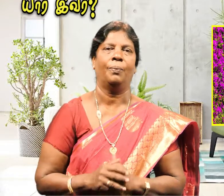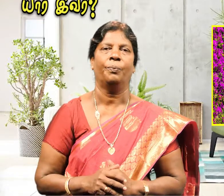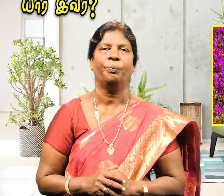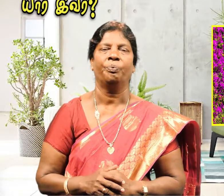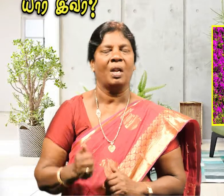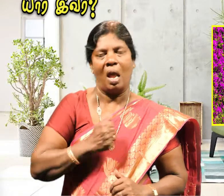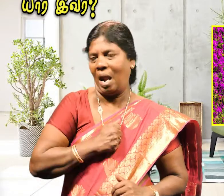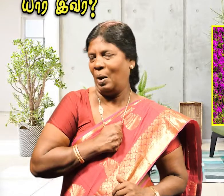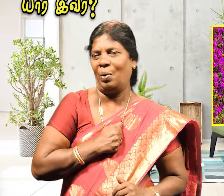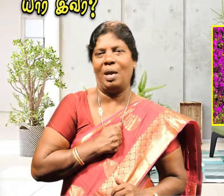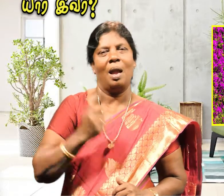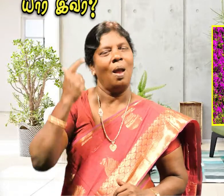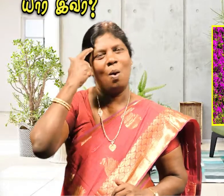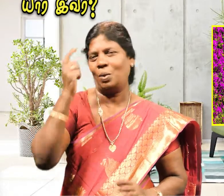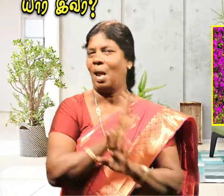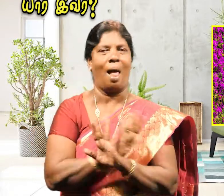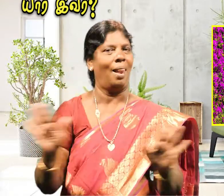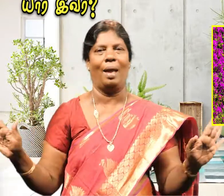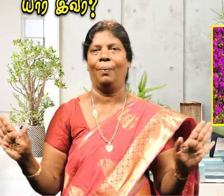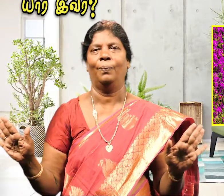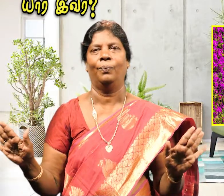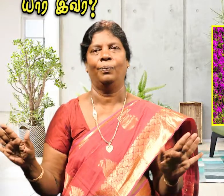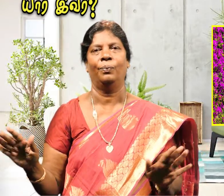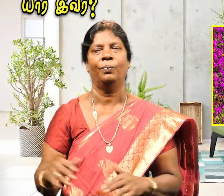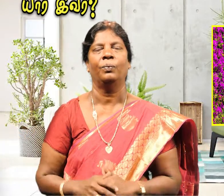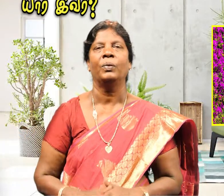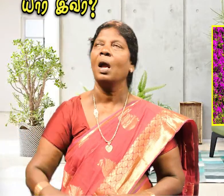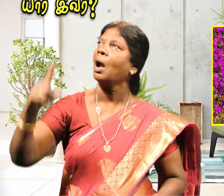விரும்புகிறேன். இது என்னுடைய சொந்த கருத்துக்கள் அல்ல,